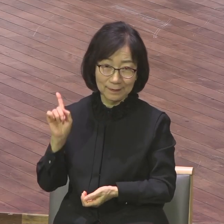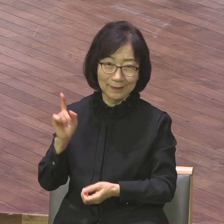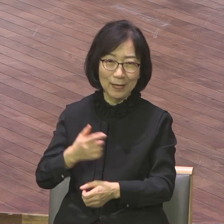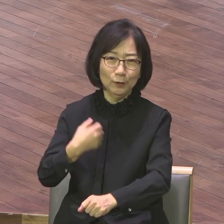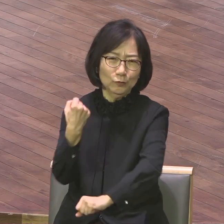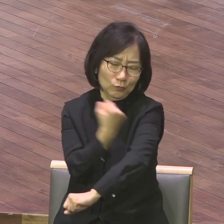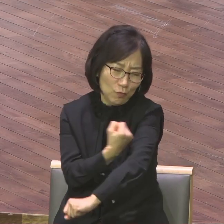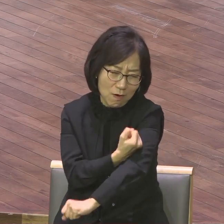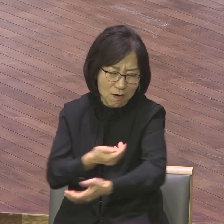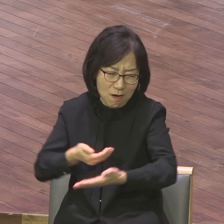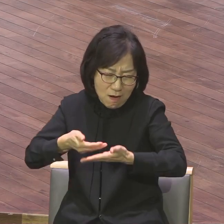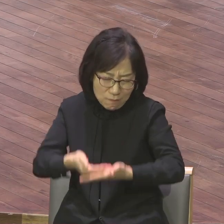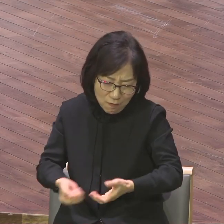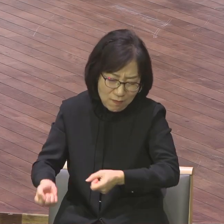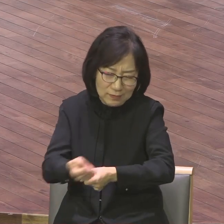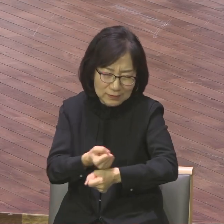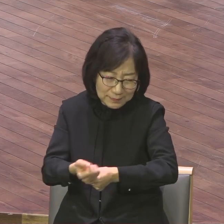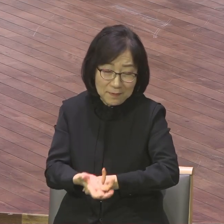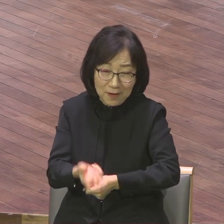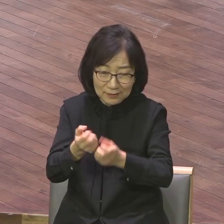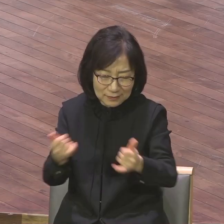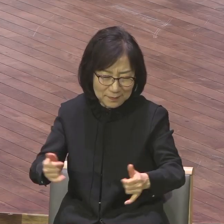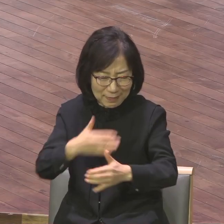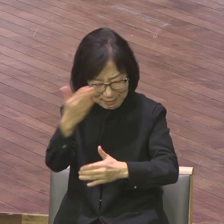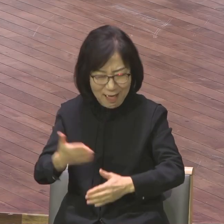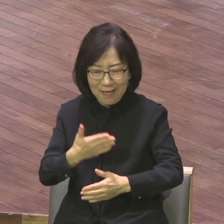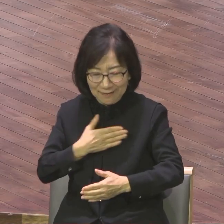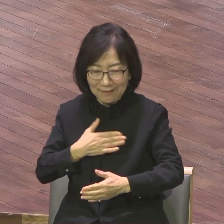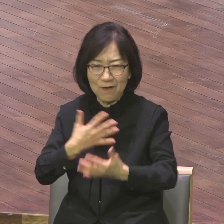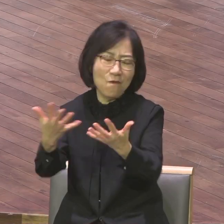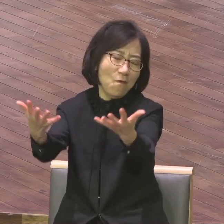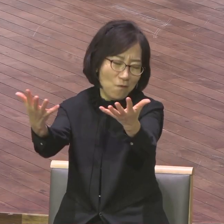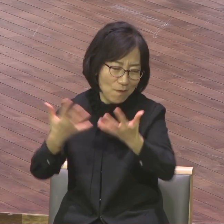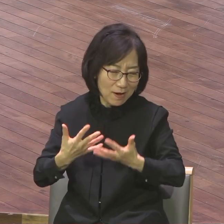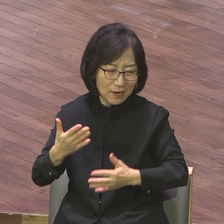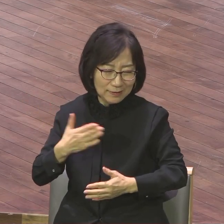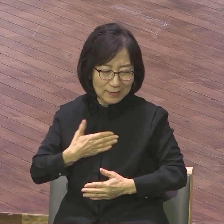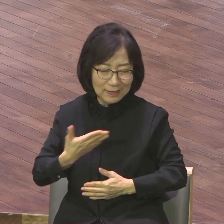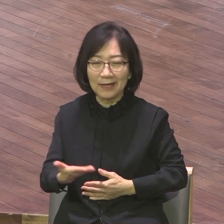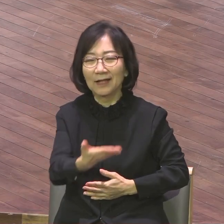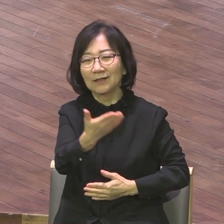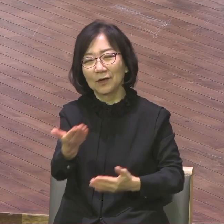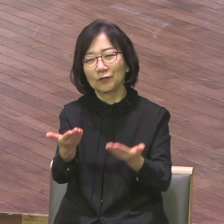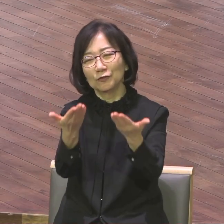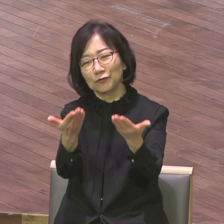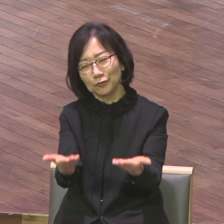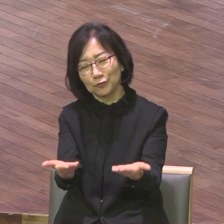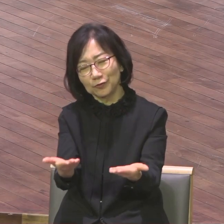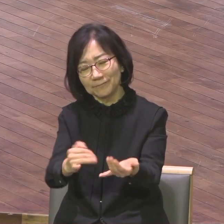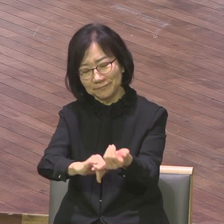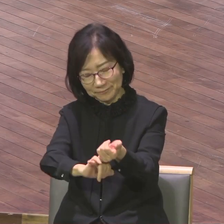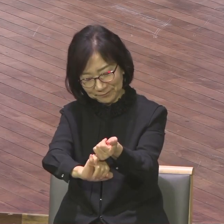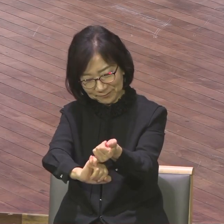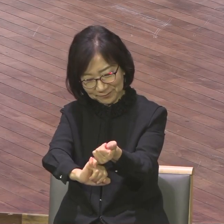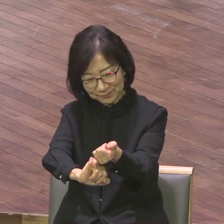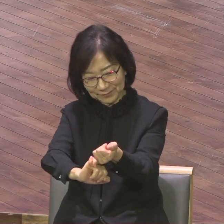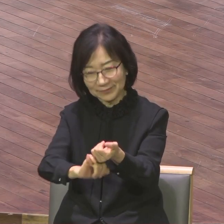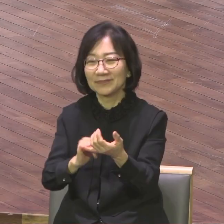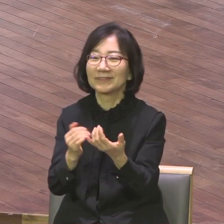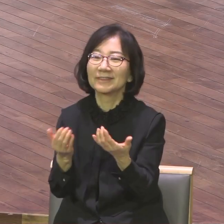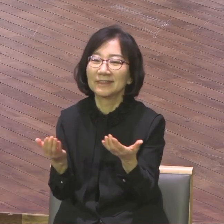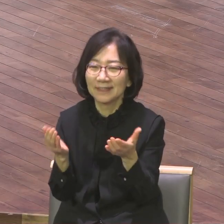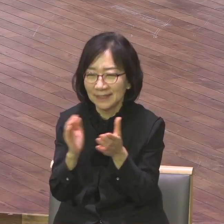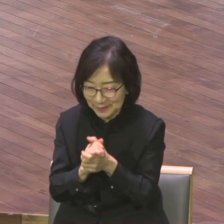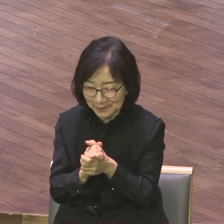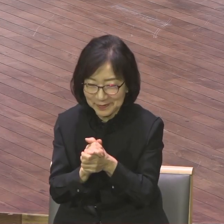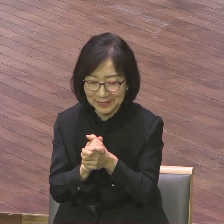시작. 수고하고 무거운 짐진 자들아 다 내게로 오라. 내가 너희를 쉬게